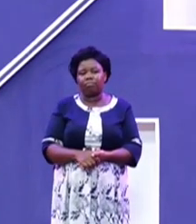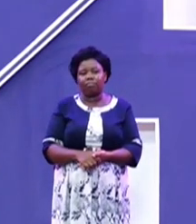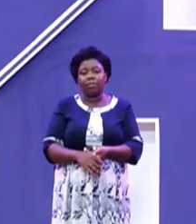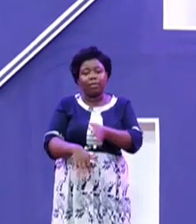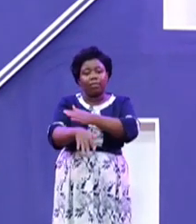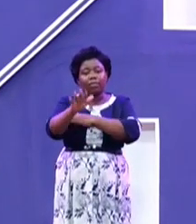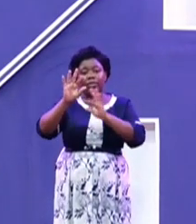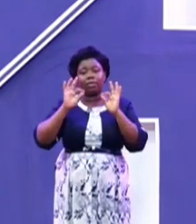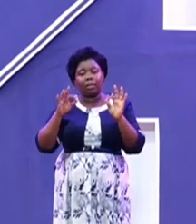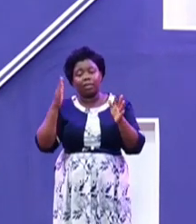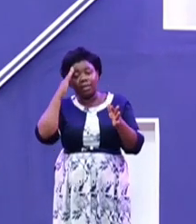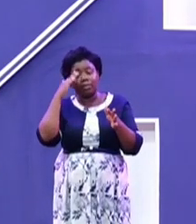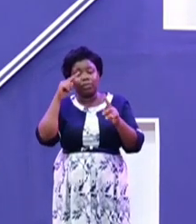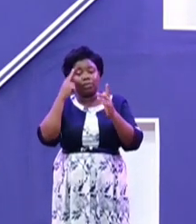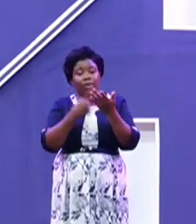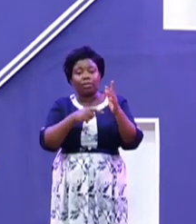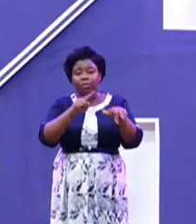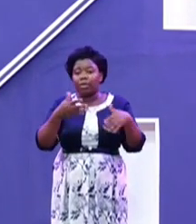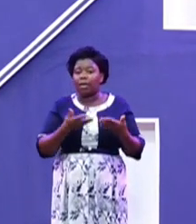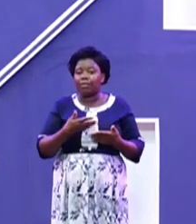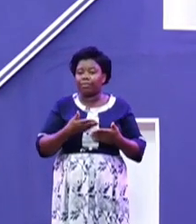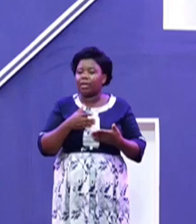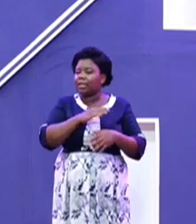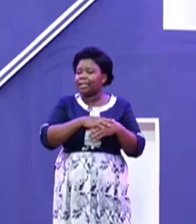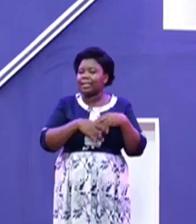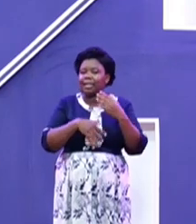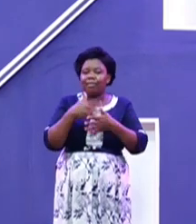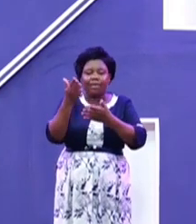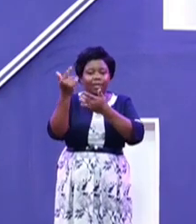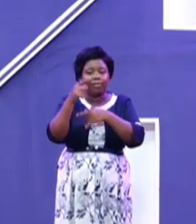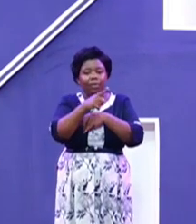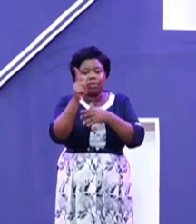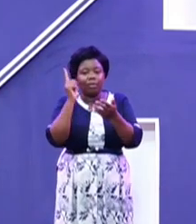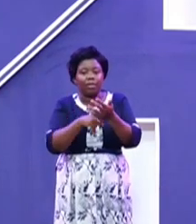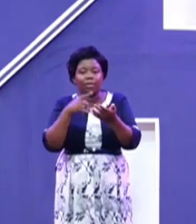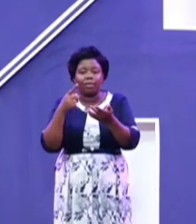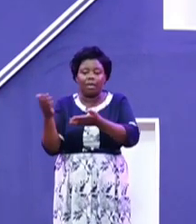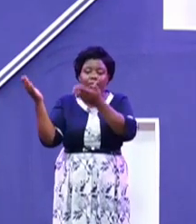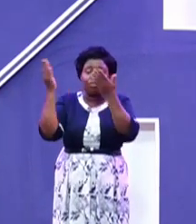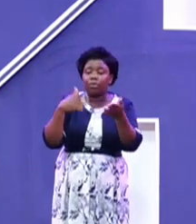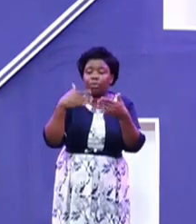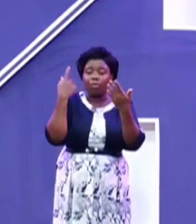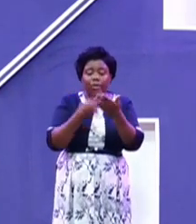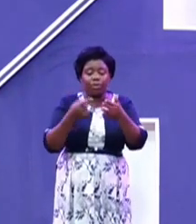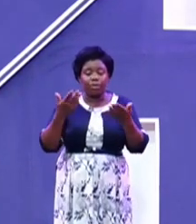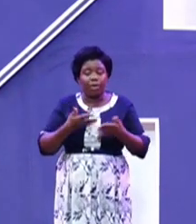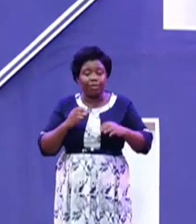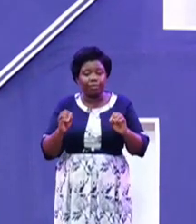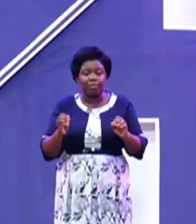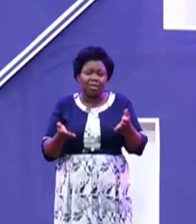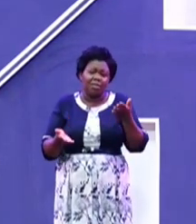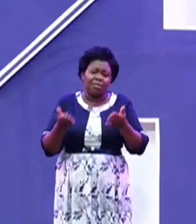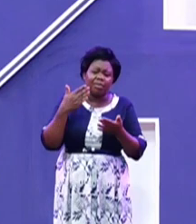Amanyi bye tulina. Ewaawo. Era takusuubira kumuwa by'otalina. Gwene obango